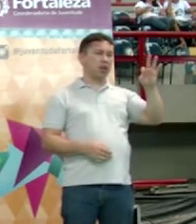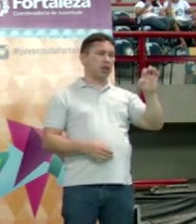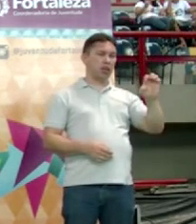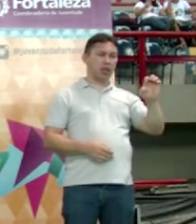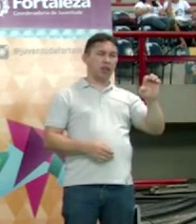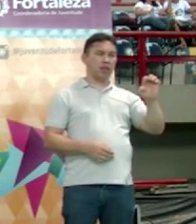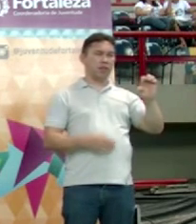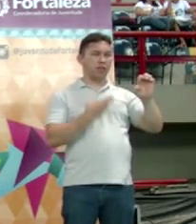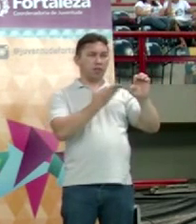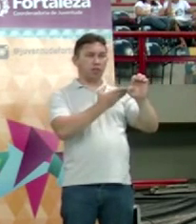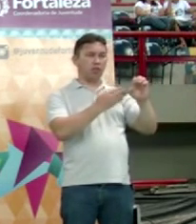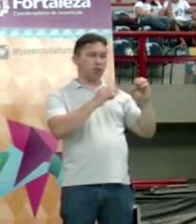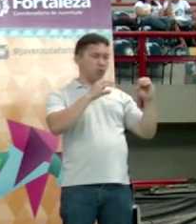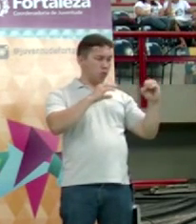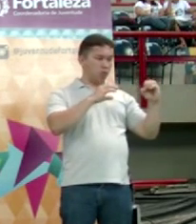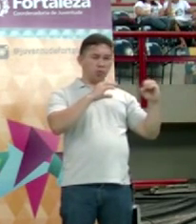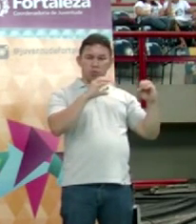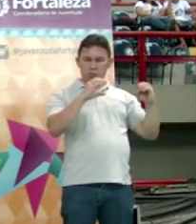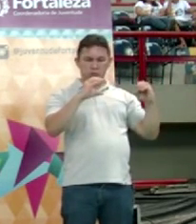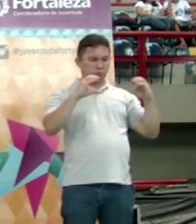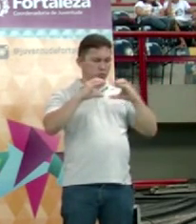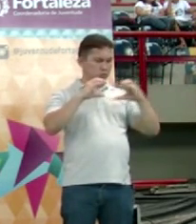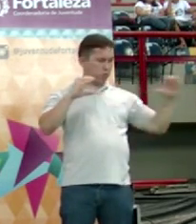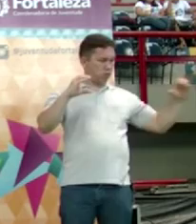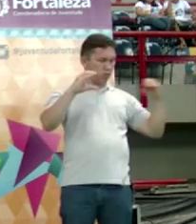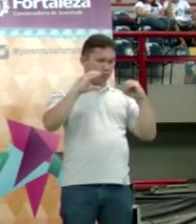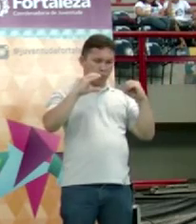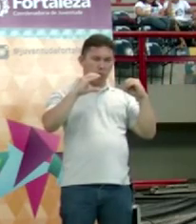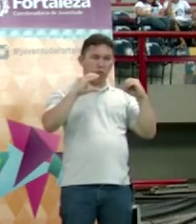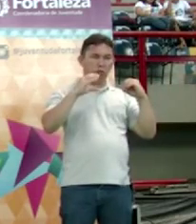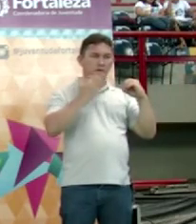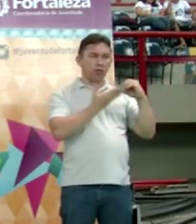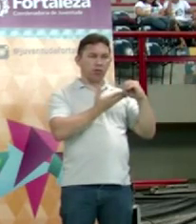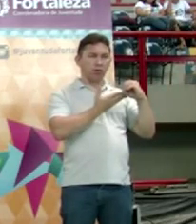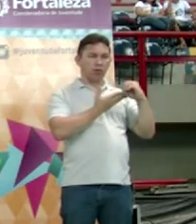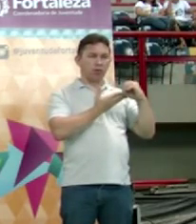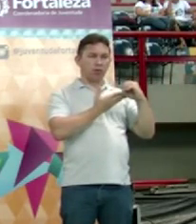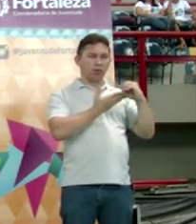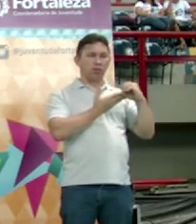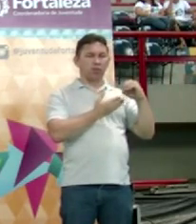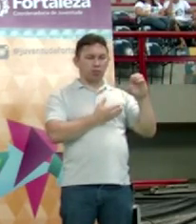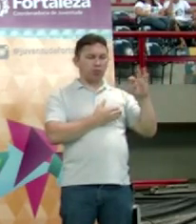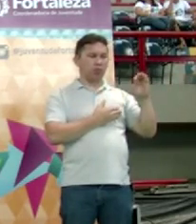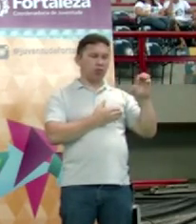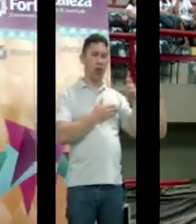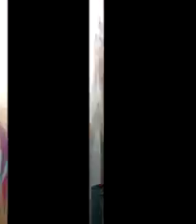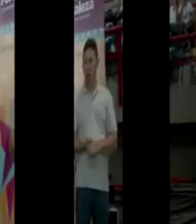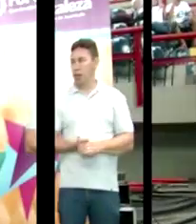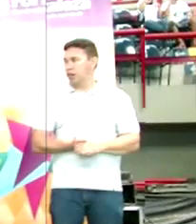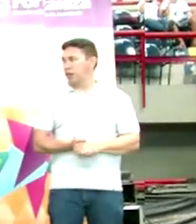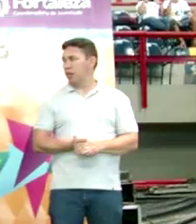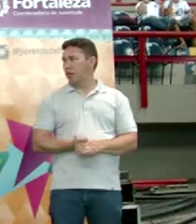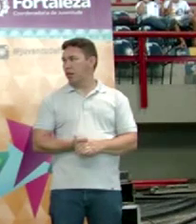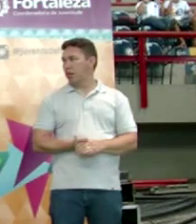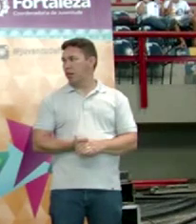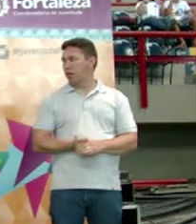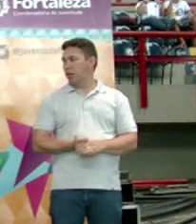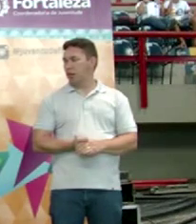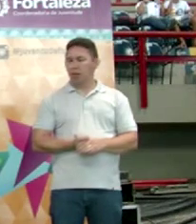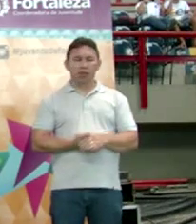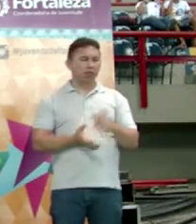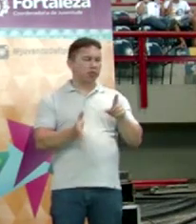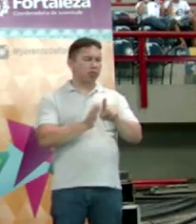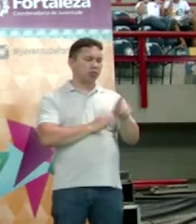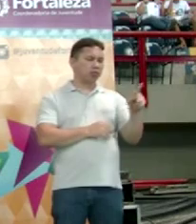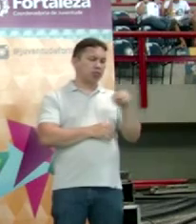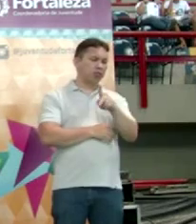o éter? Oxigênio entre carbonos. Então, toda cadeia de éter tem heteroátomo e ela pode ser saturada.